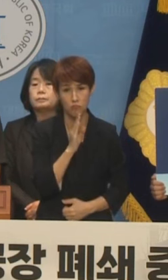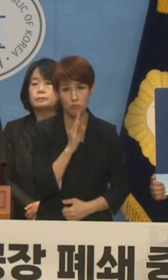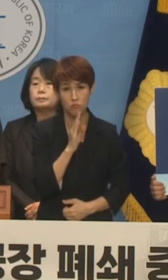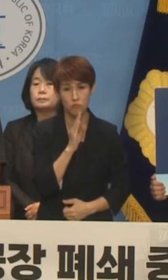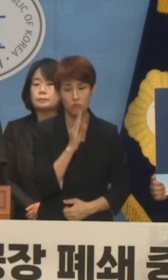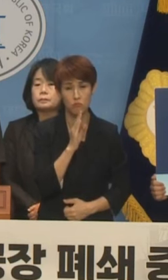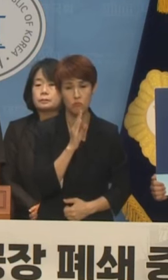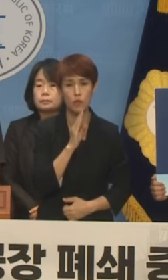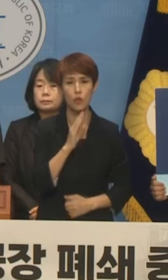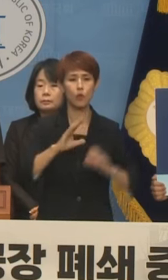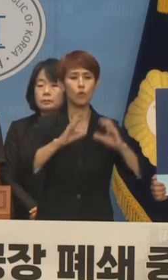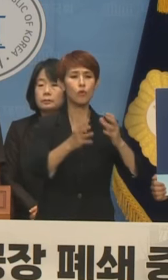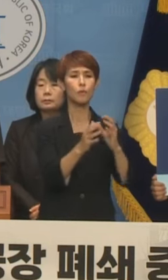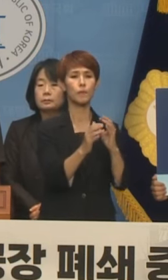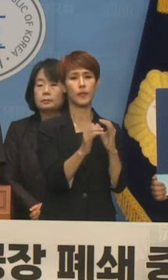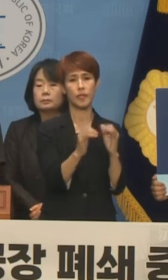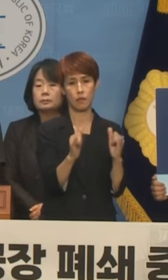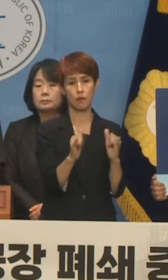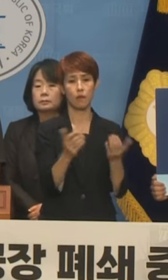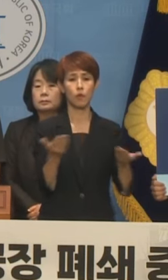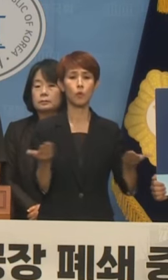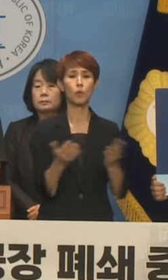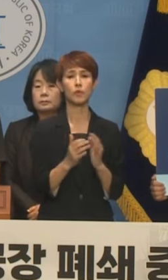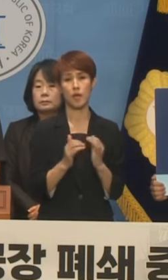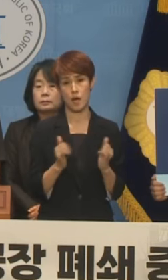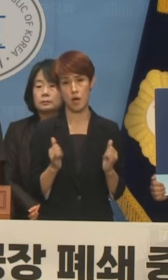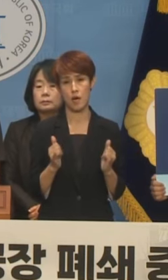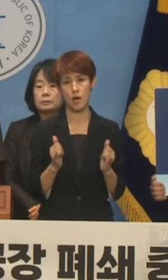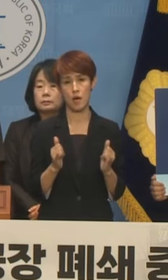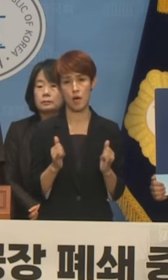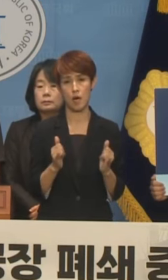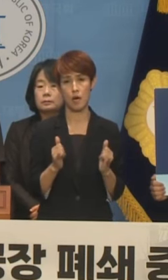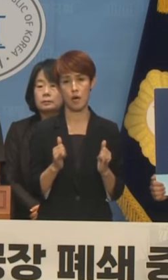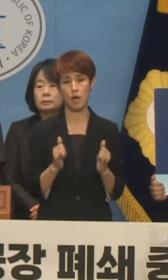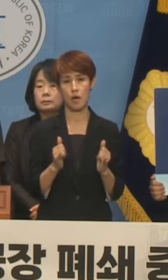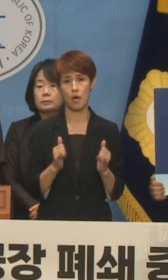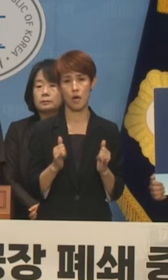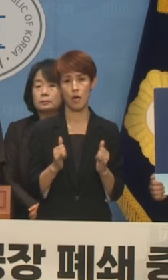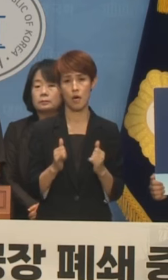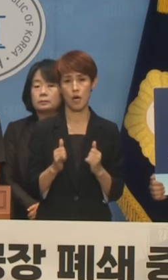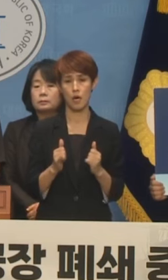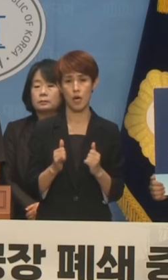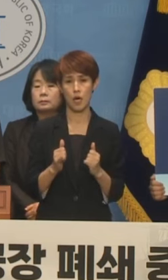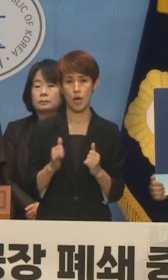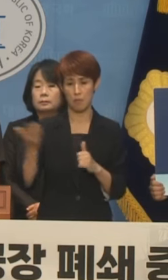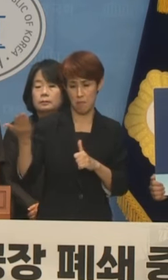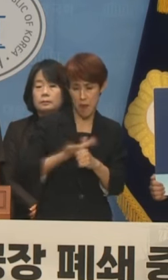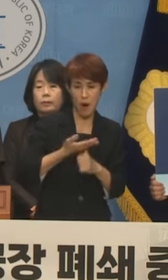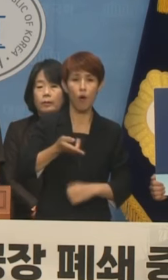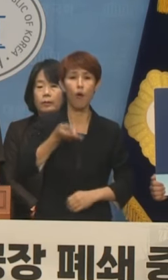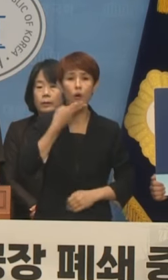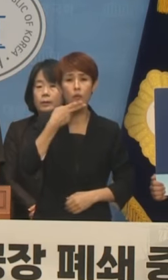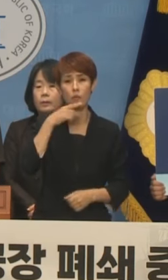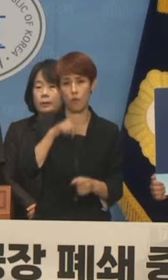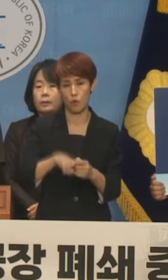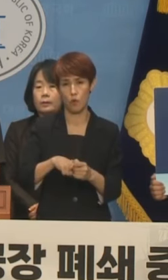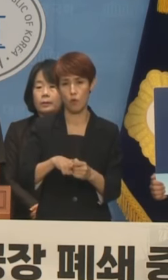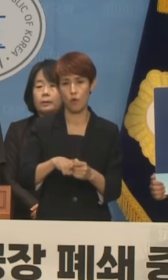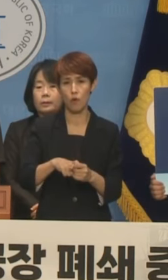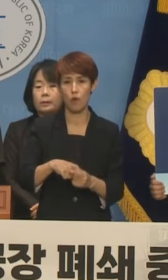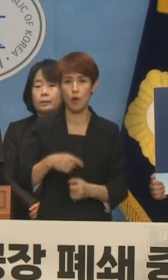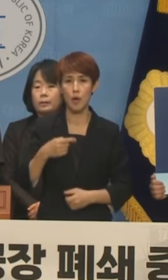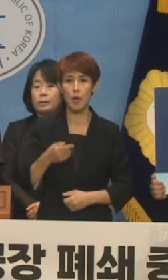그렇다면 우리 국민 노동자가 일방적인 희생을 당하지 않도록 외투기업